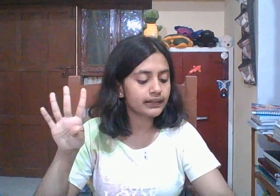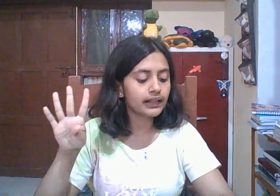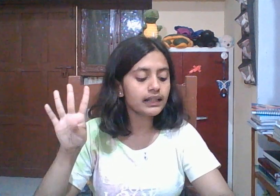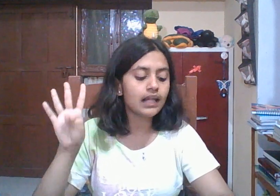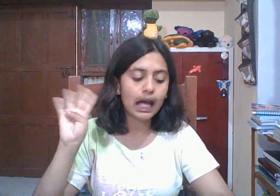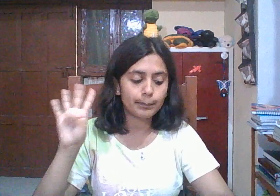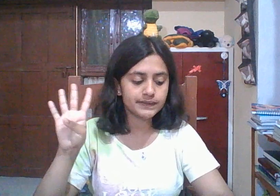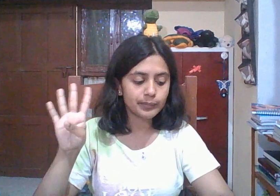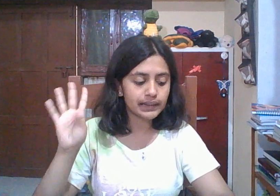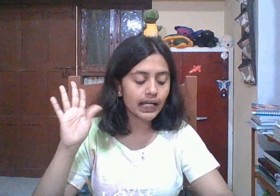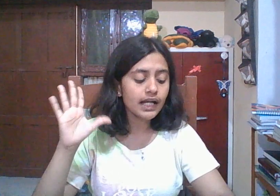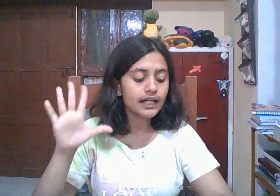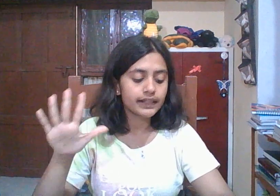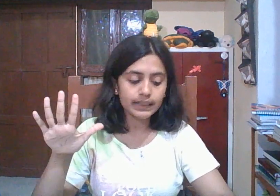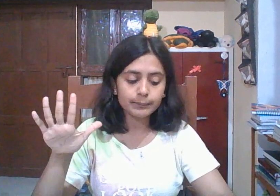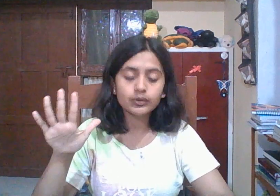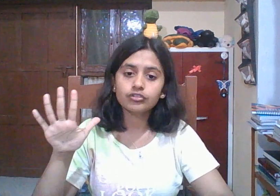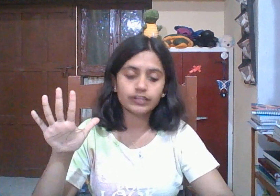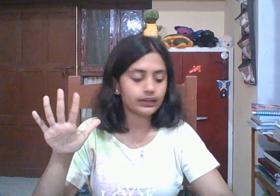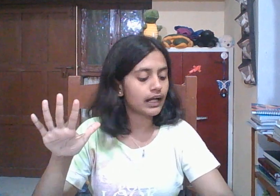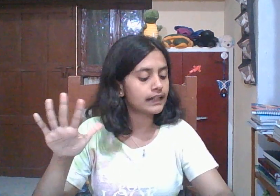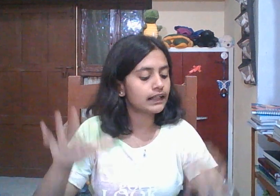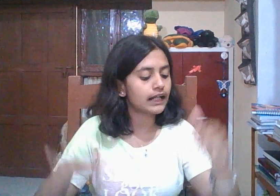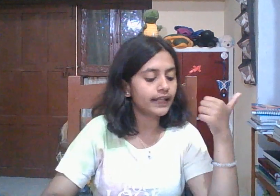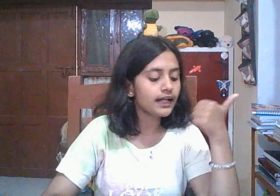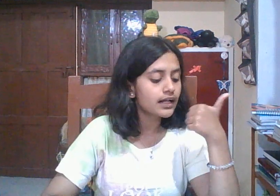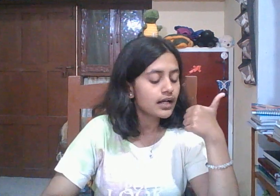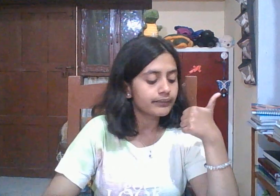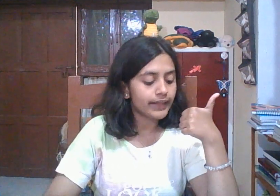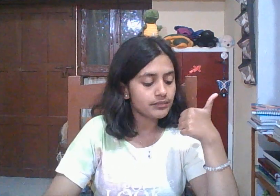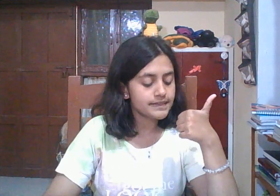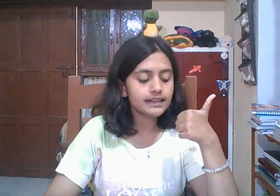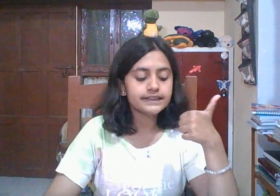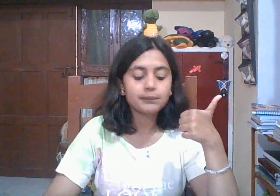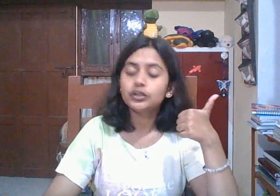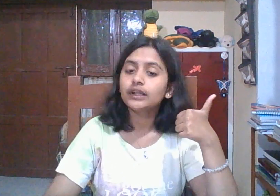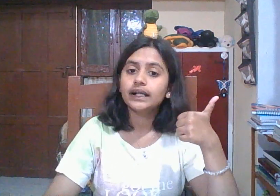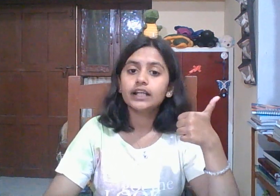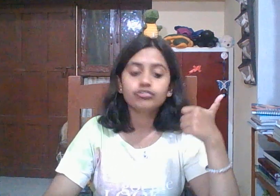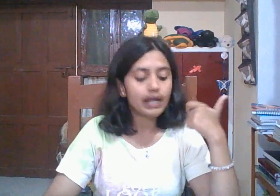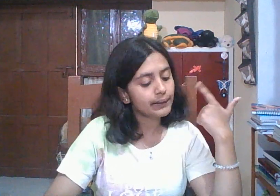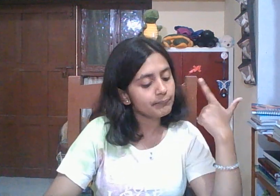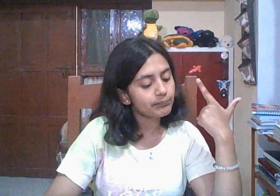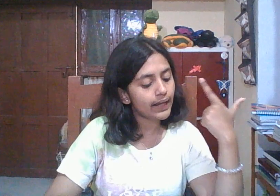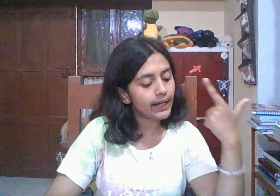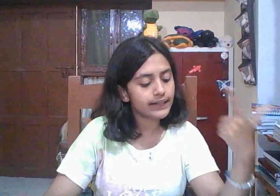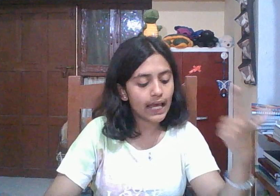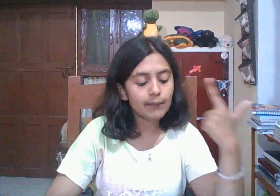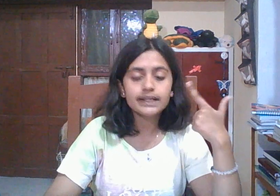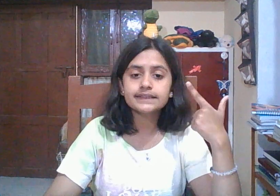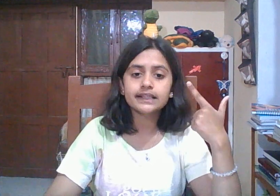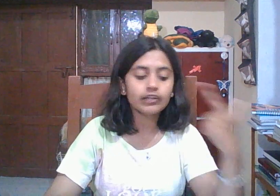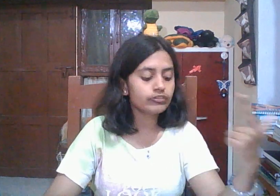मिंगल आपस में मिलना, रिब्यूक फटकार लगाना, देन मिसकंसेप्शन गलत फहमी, एंड नैब इज